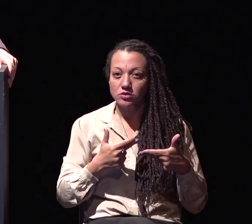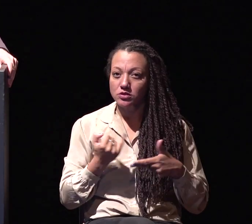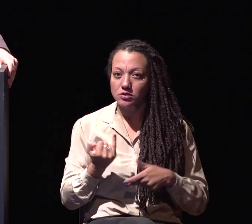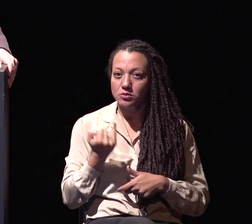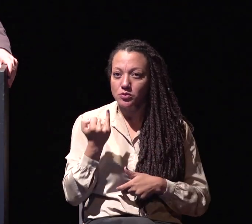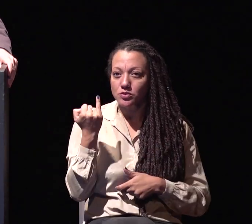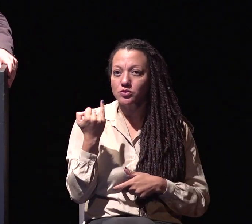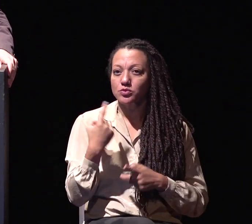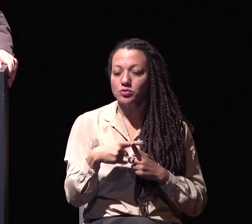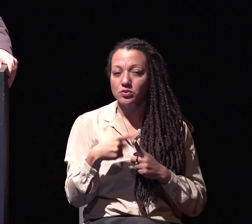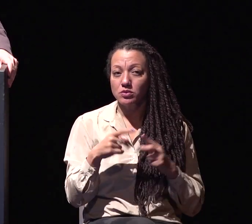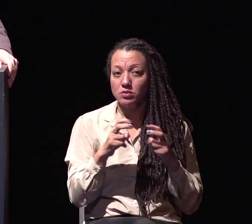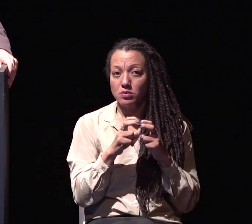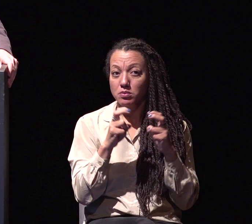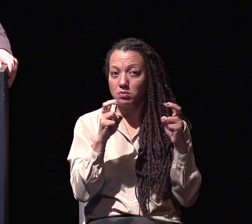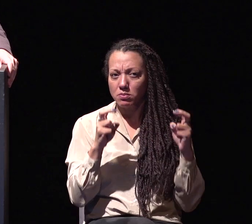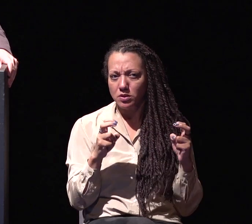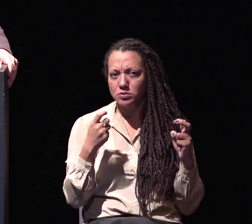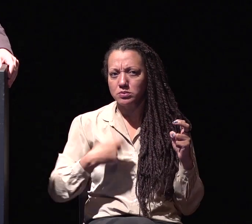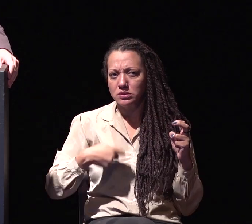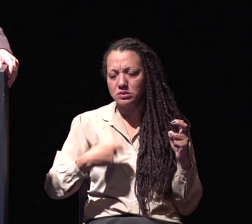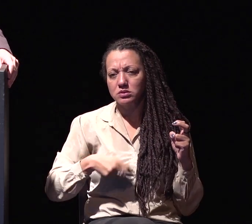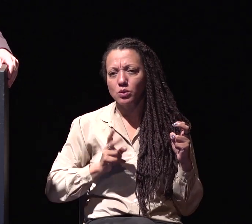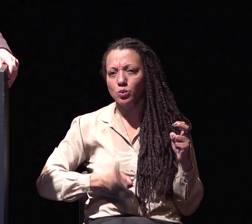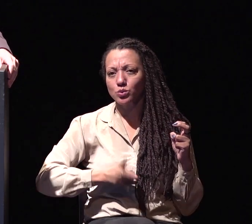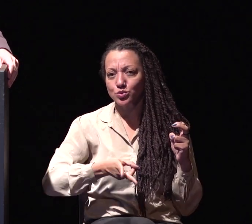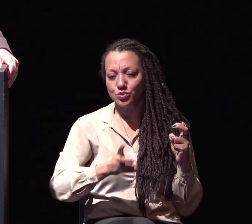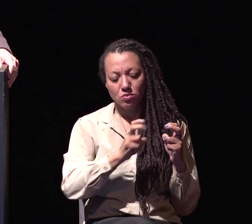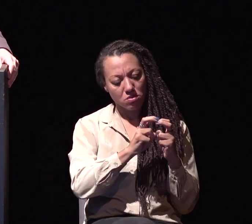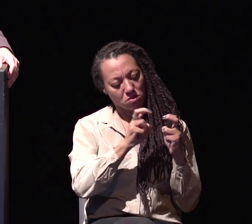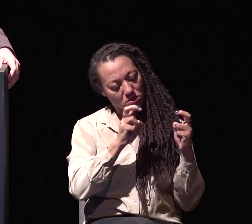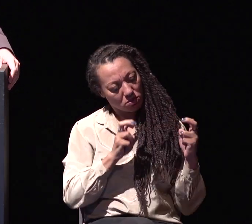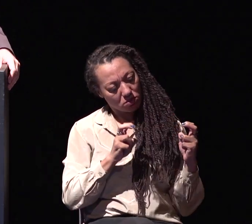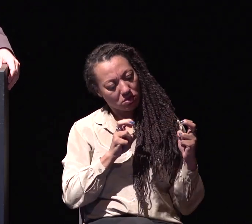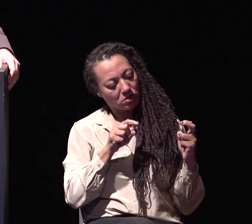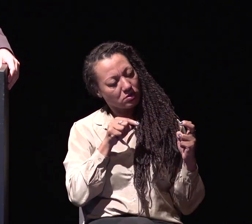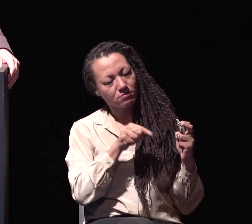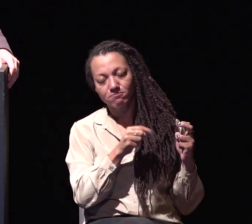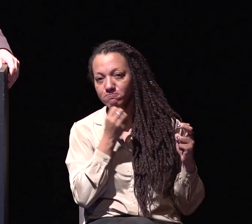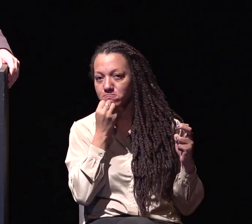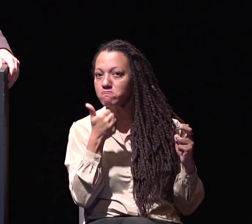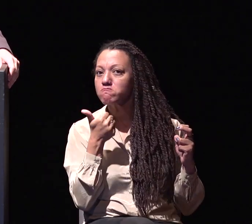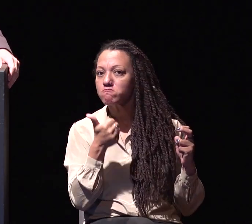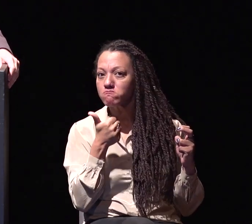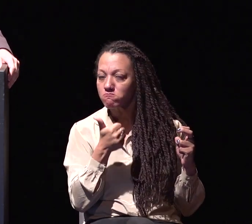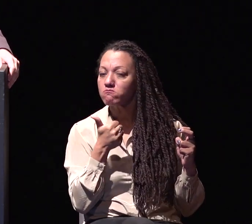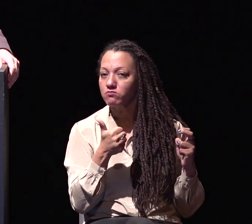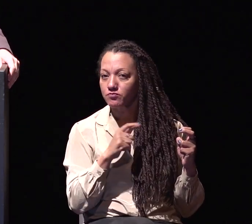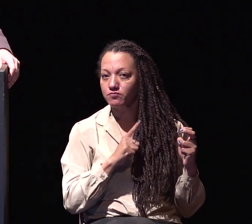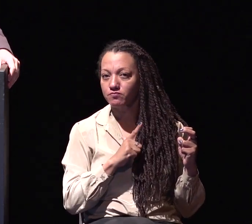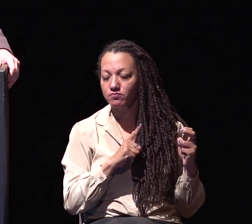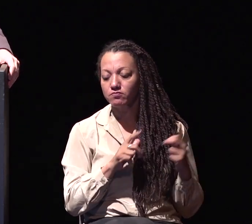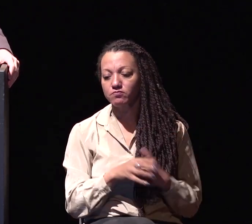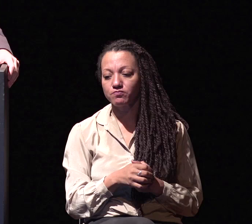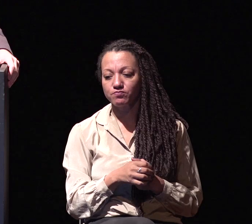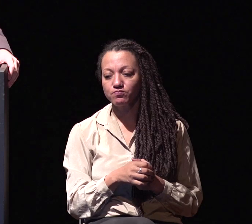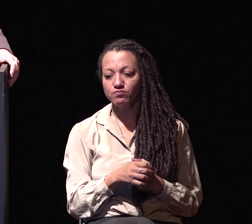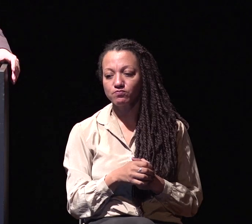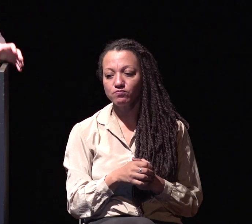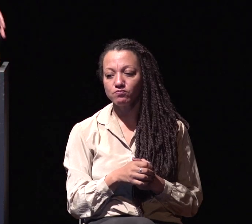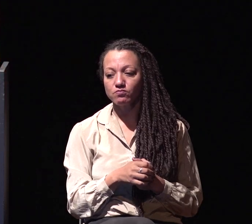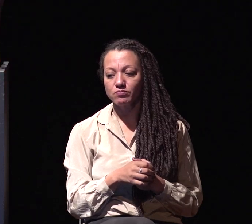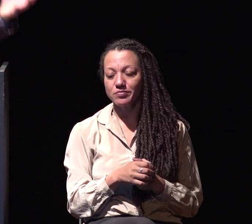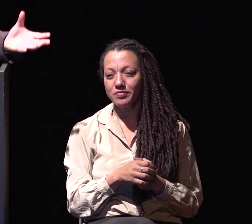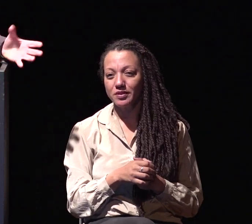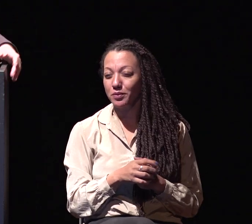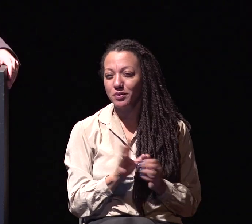prédio continue do jeito que está, porque ele está efetivamente em muito bom estado de conservação. Então,